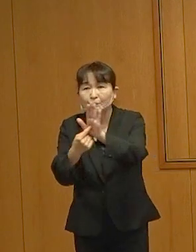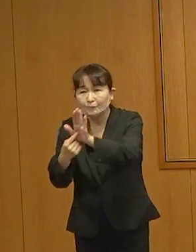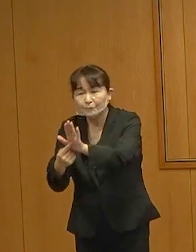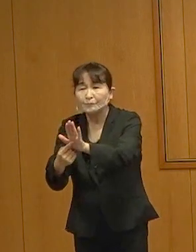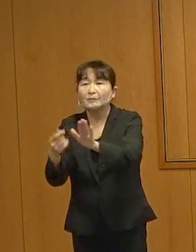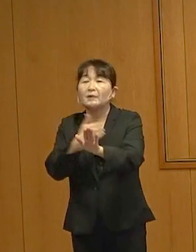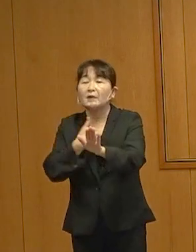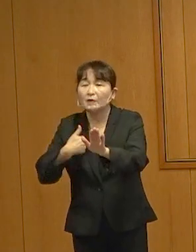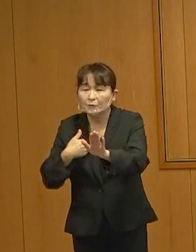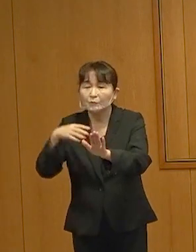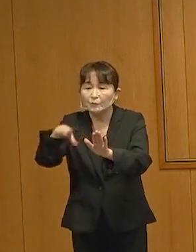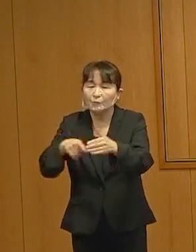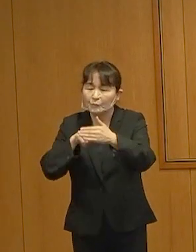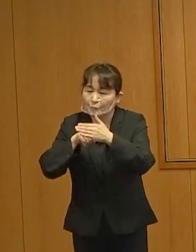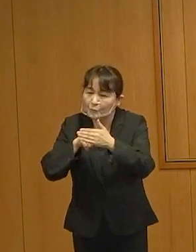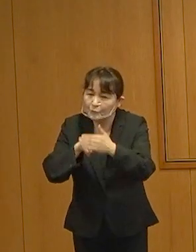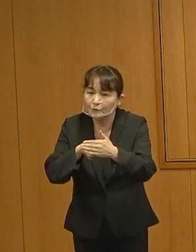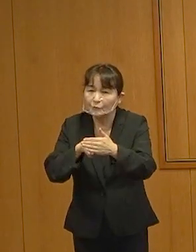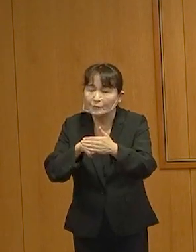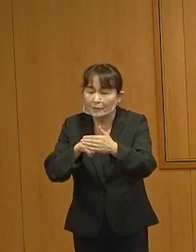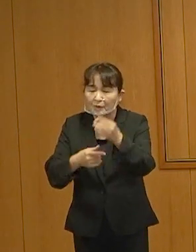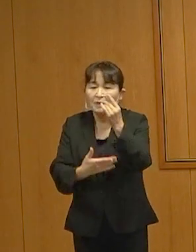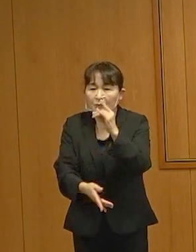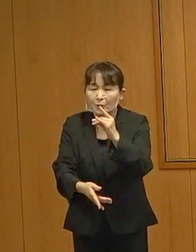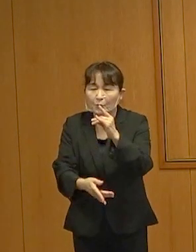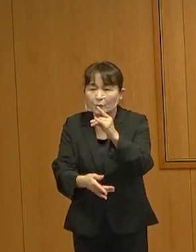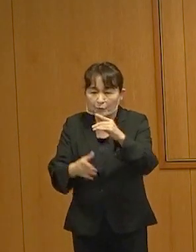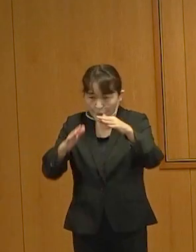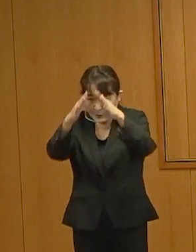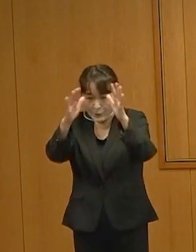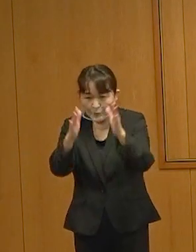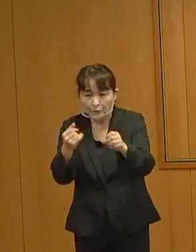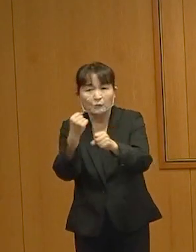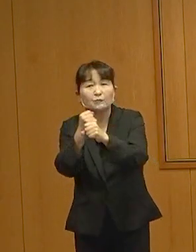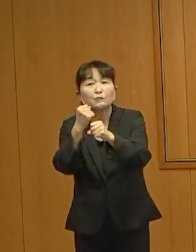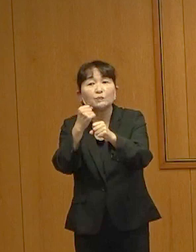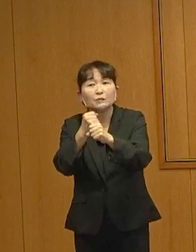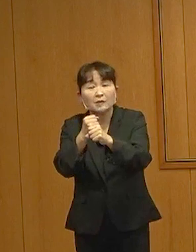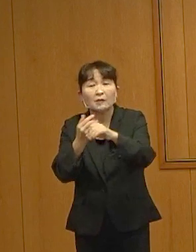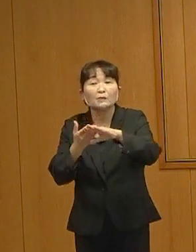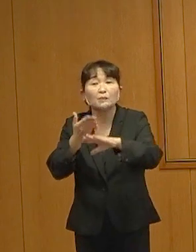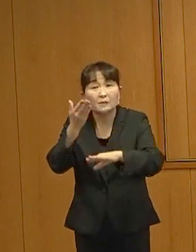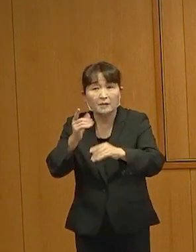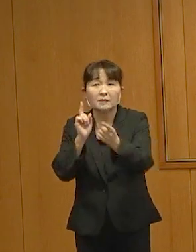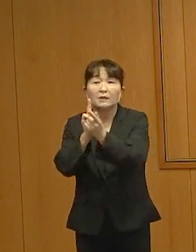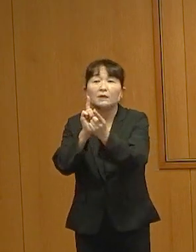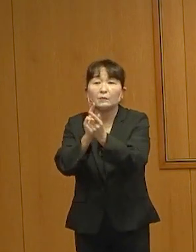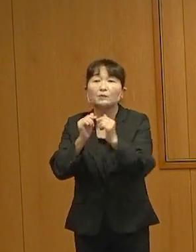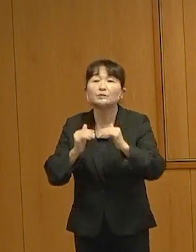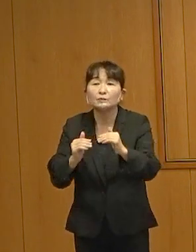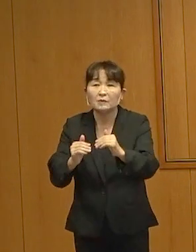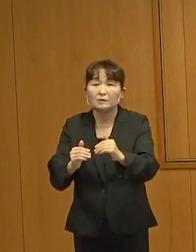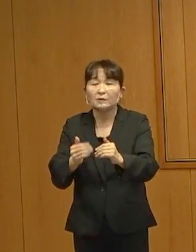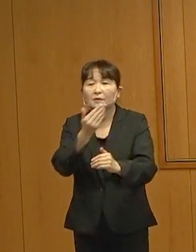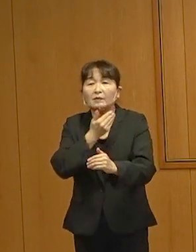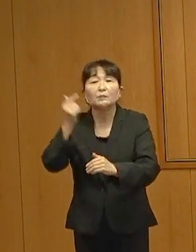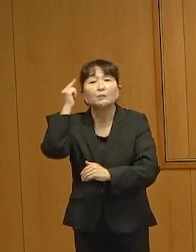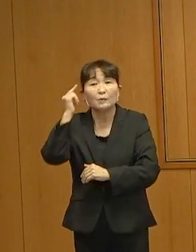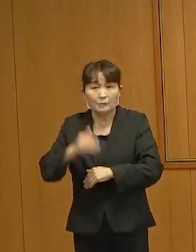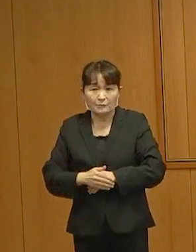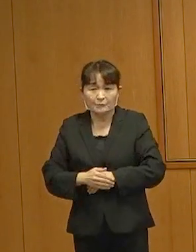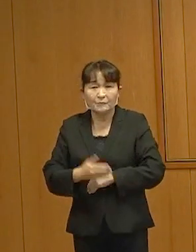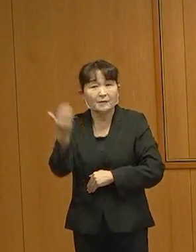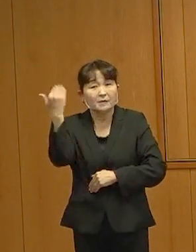力は、基本構想発信をして基本計画に行きたいというふうに思っています。まあ、先ほど申し上げられたようにです